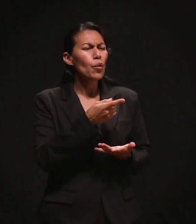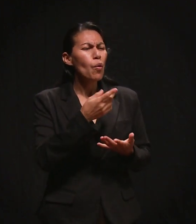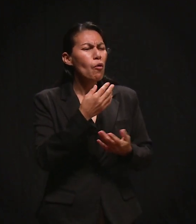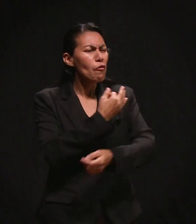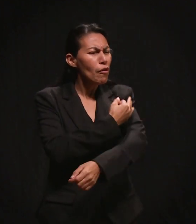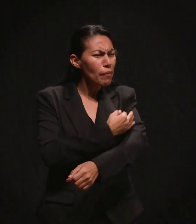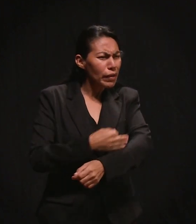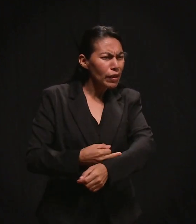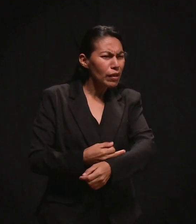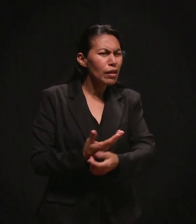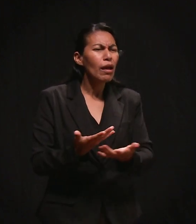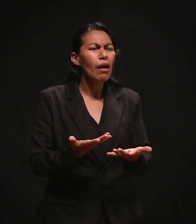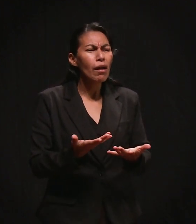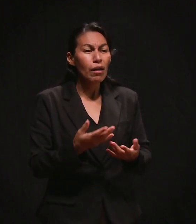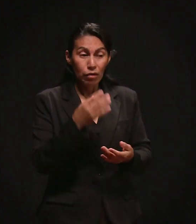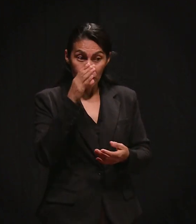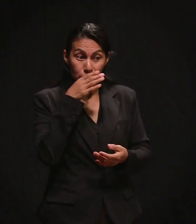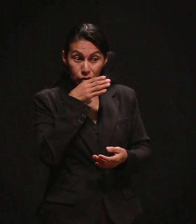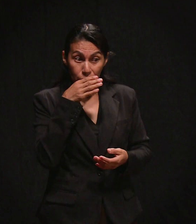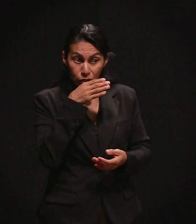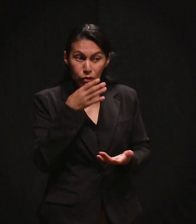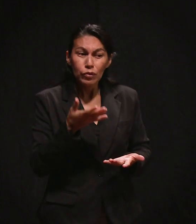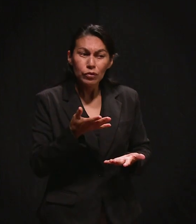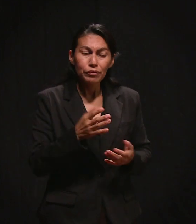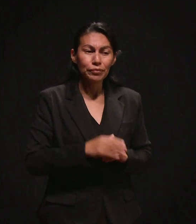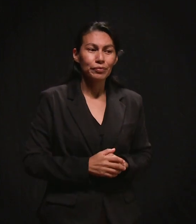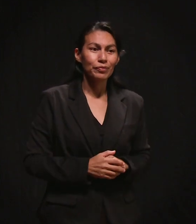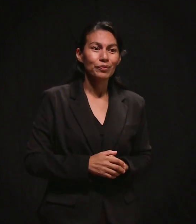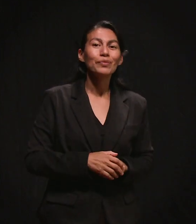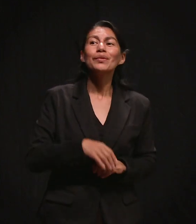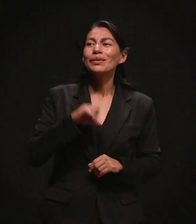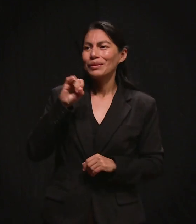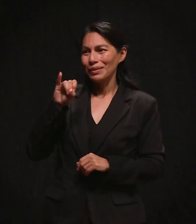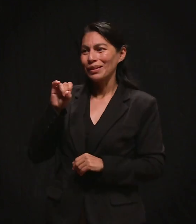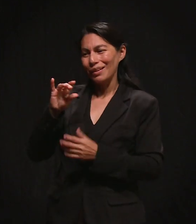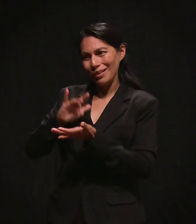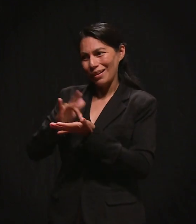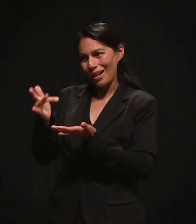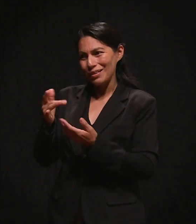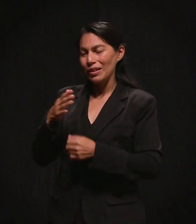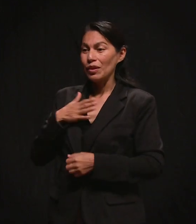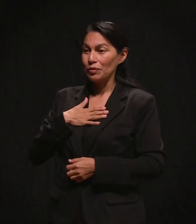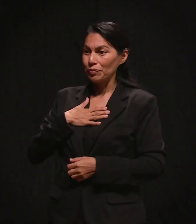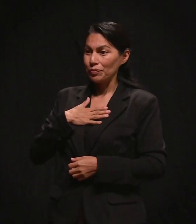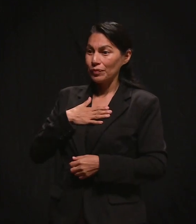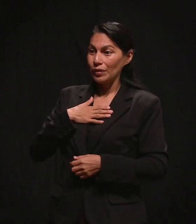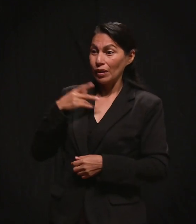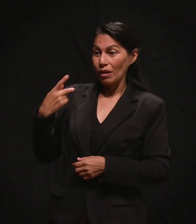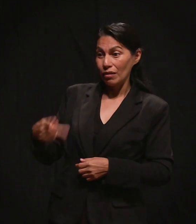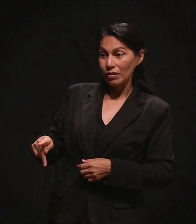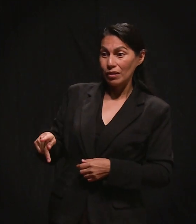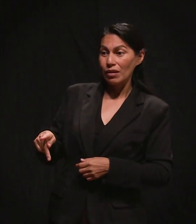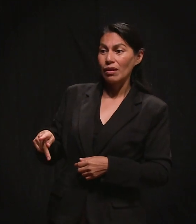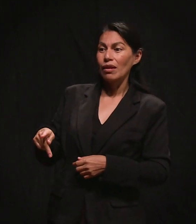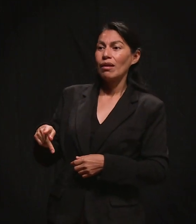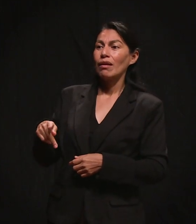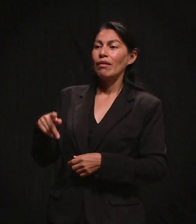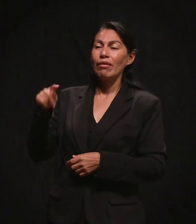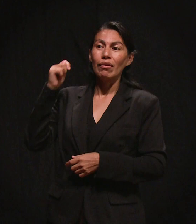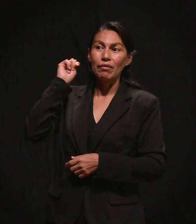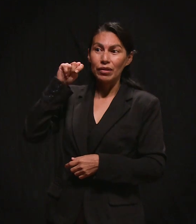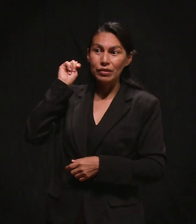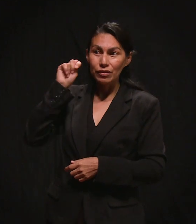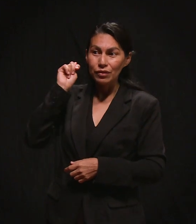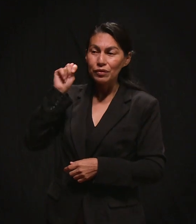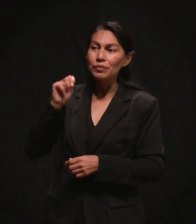familia vienes. ¿Son cristianos? Sí, gracias. Bueno, yo soy originaria del estado de Tabasco.